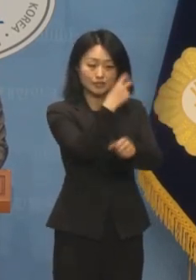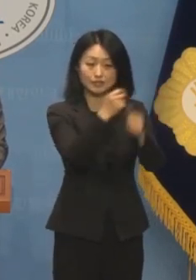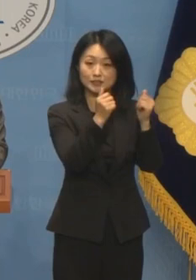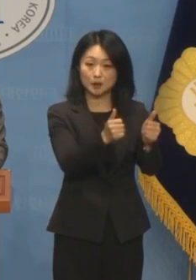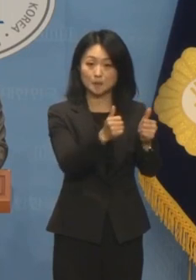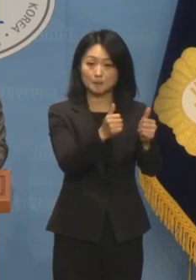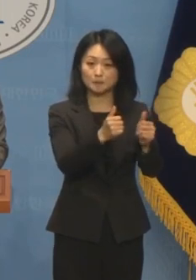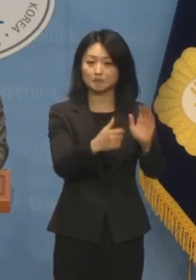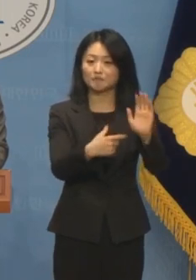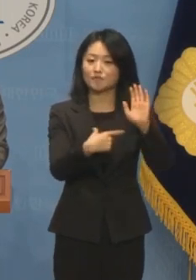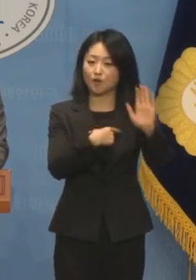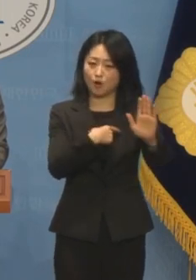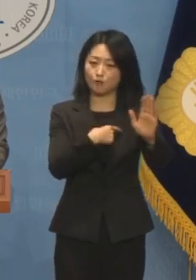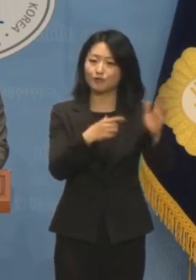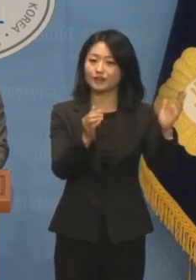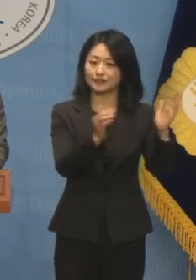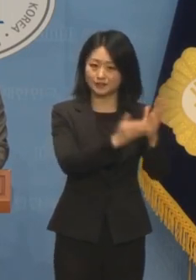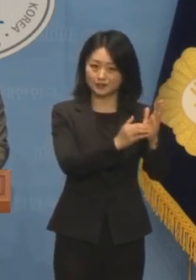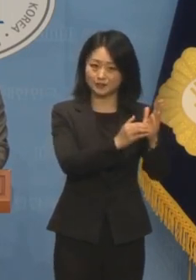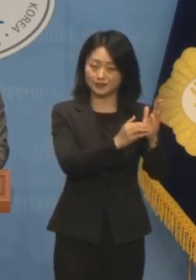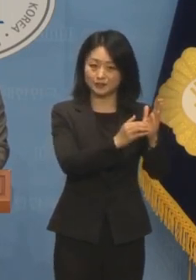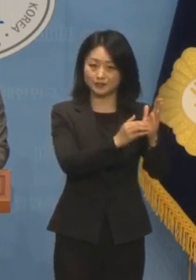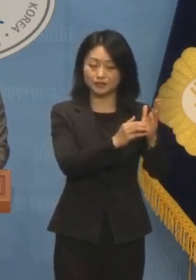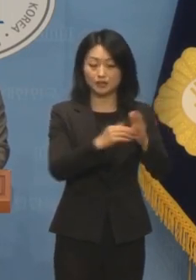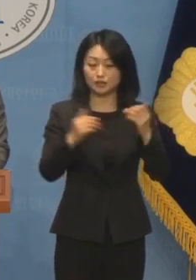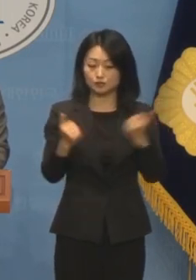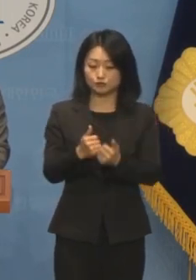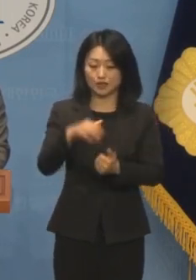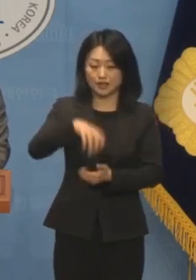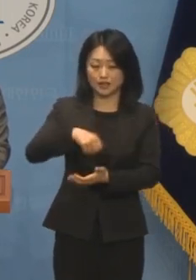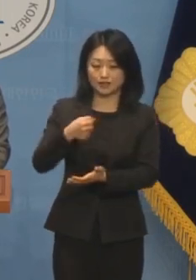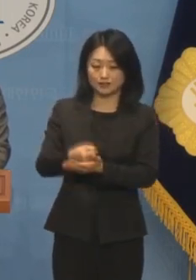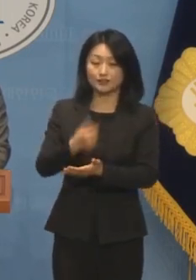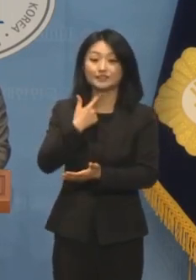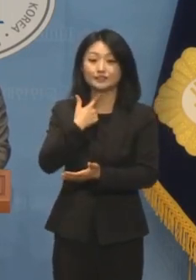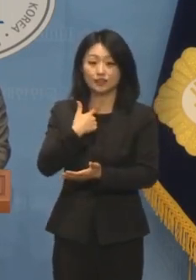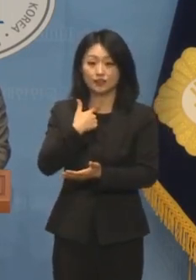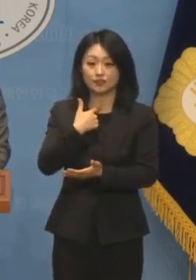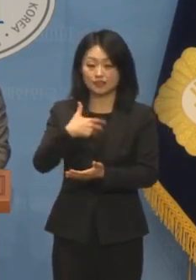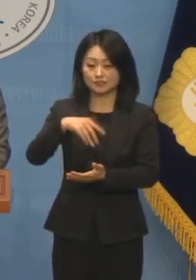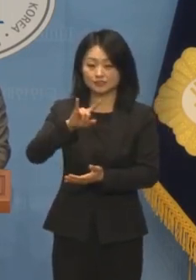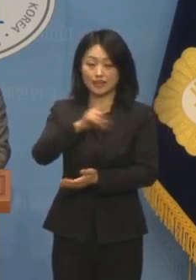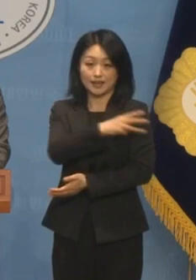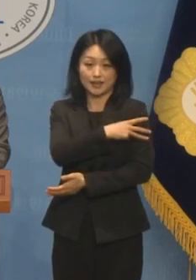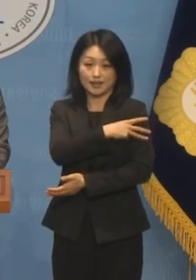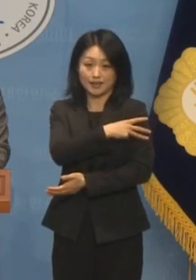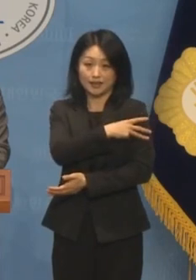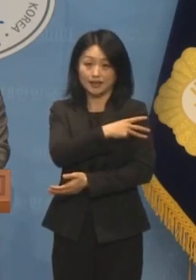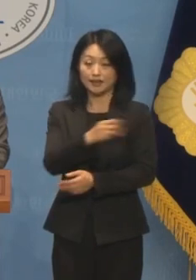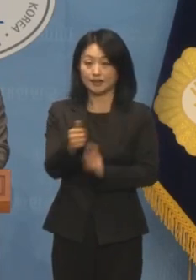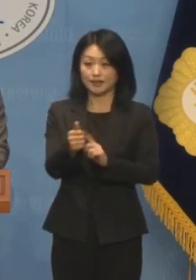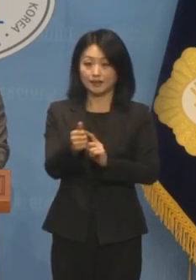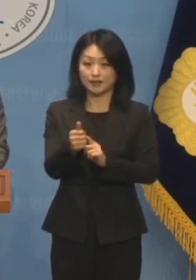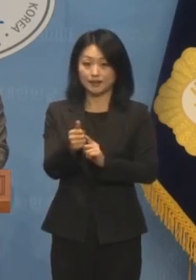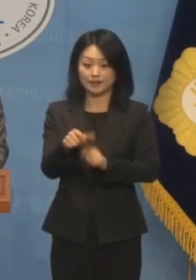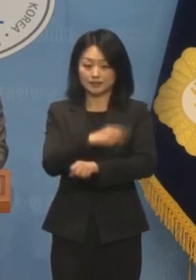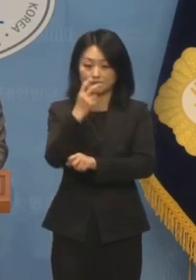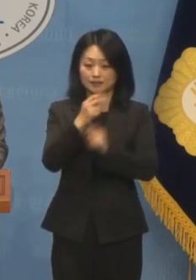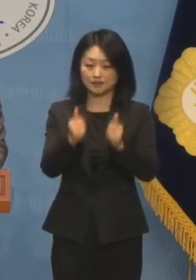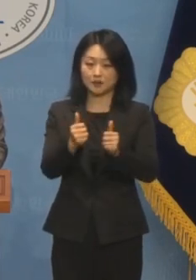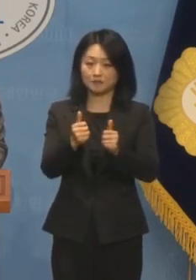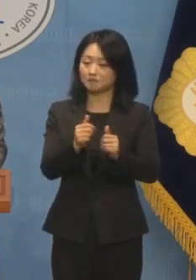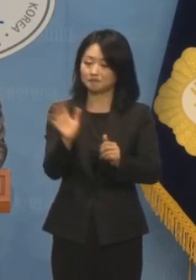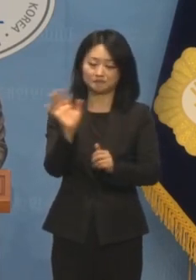사실상 거부 의사를 밝혔고 국회에서 의결한 최혜병 특검도 사실상 거부권